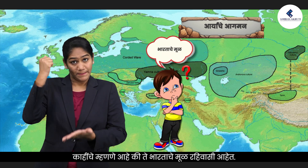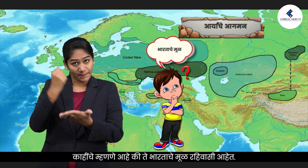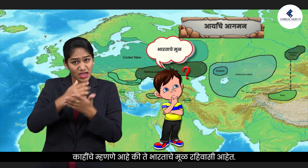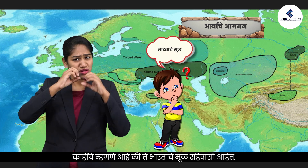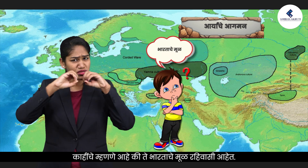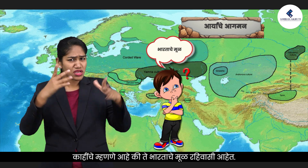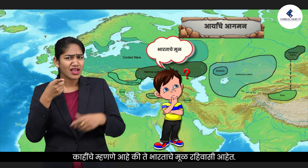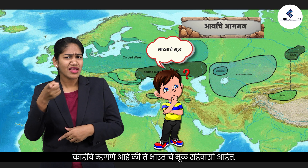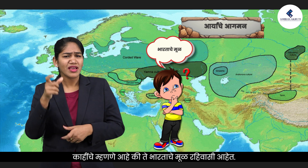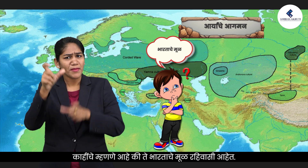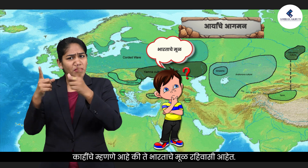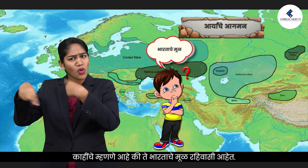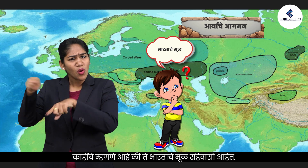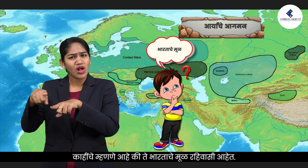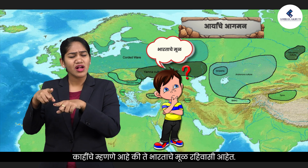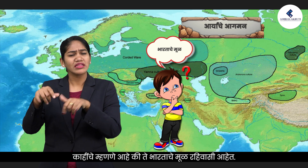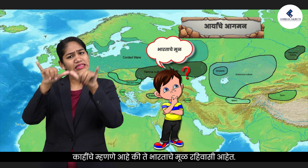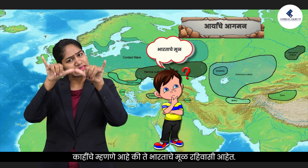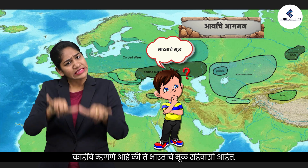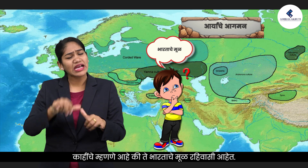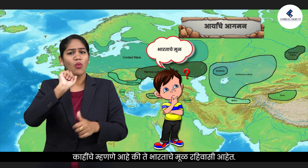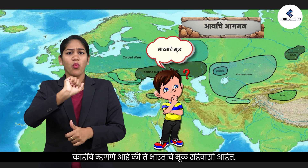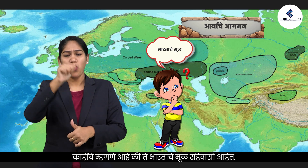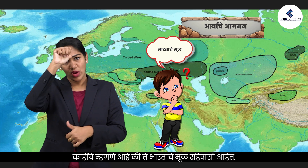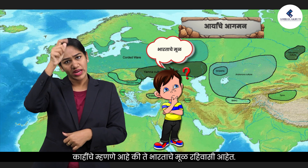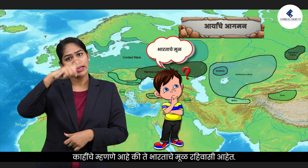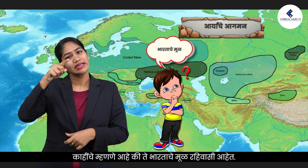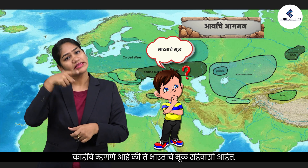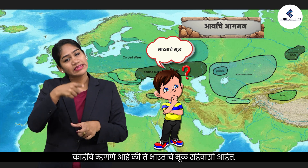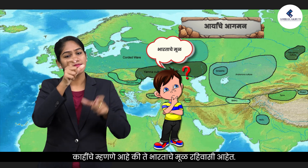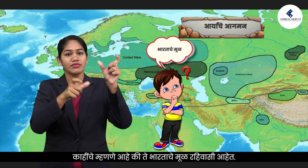काहींचे म्हणणे आहे की ते भारताचे मूळ रहिवासी आहेत.